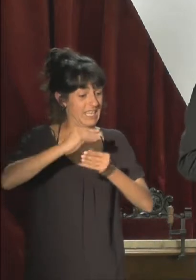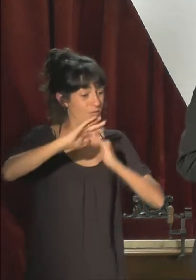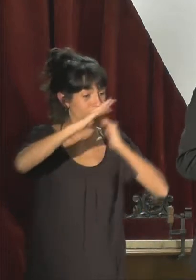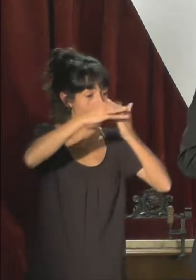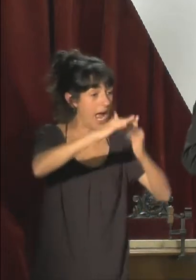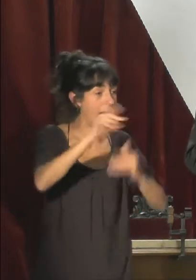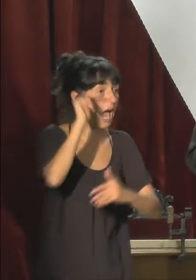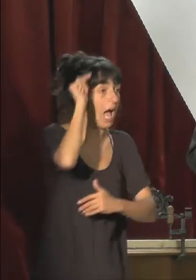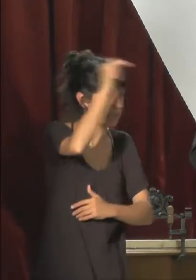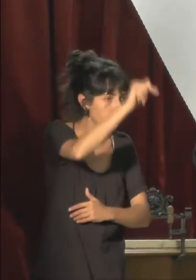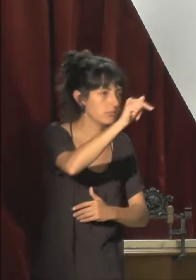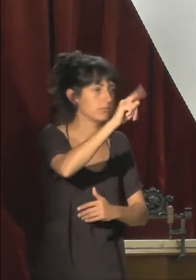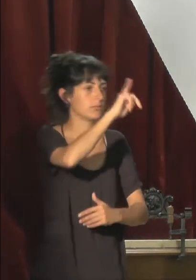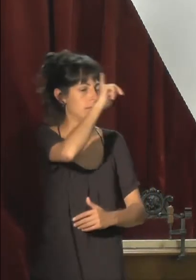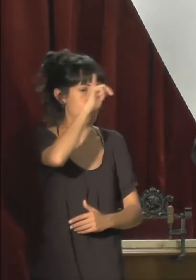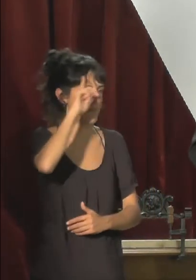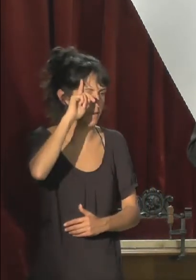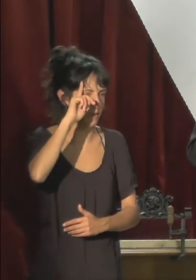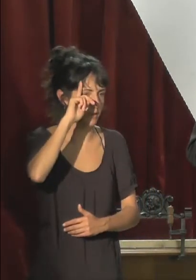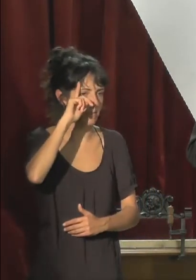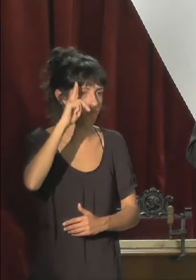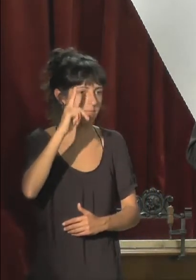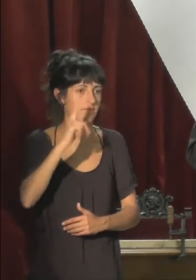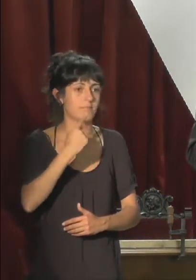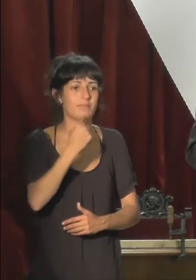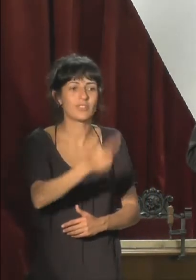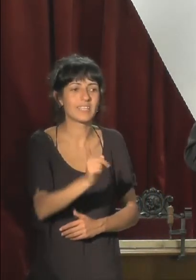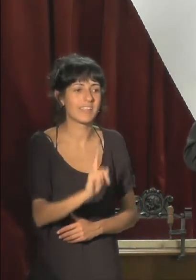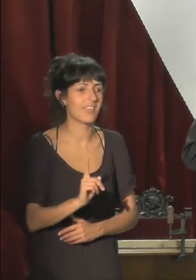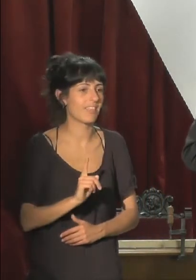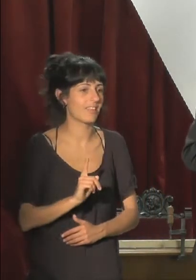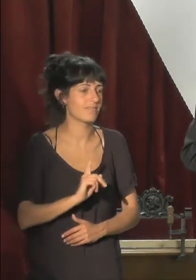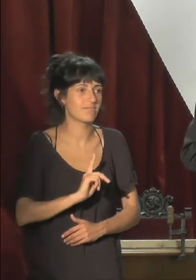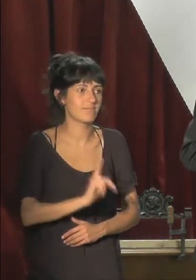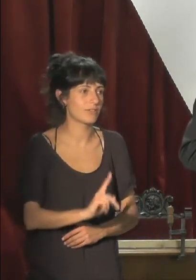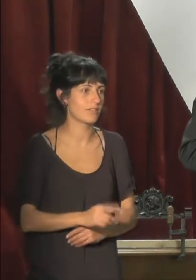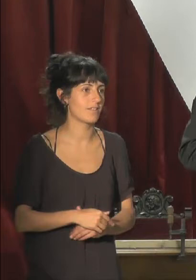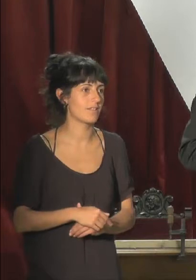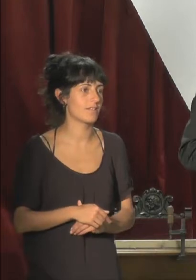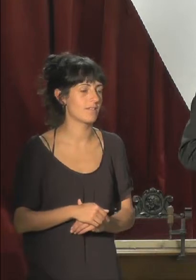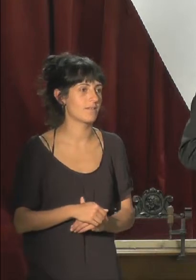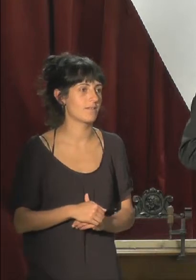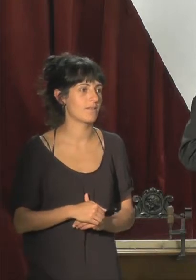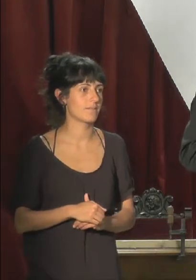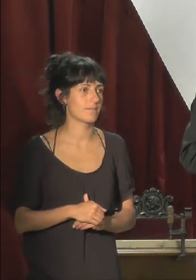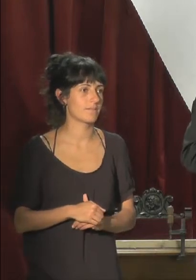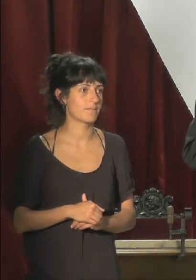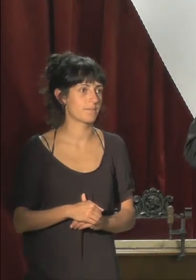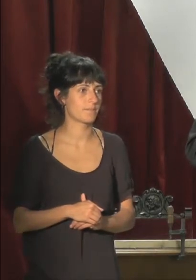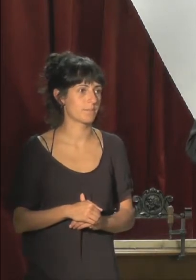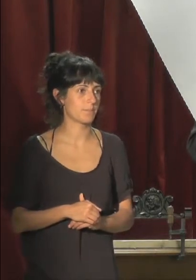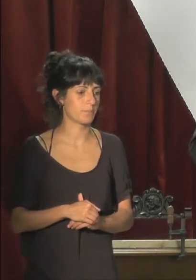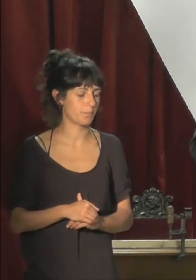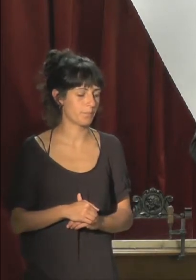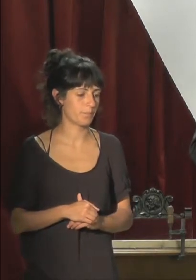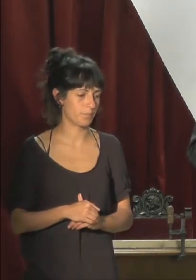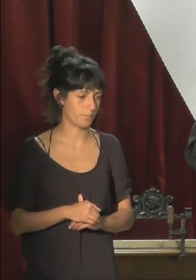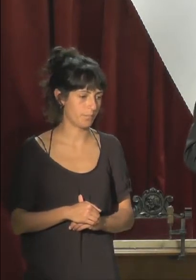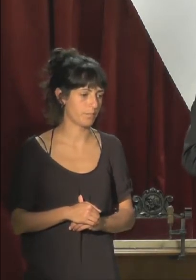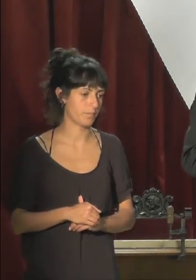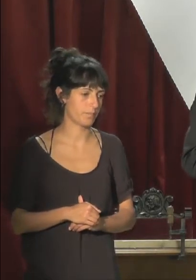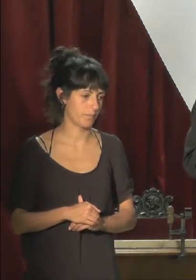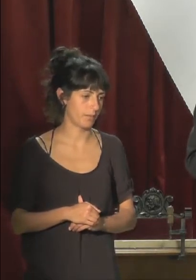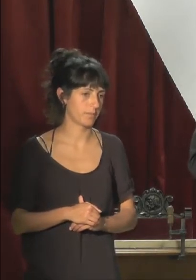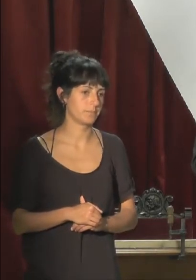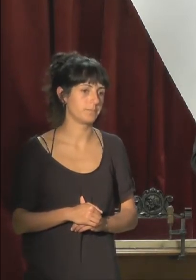o decidiron democráticamente os cidadáns e as cidadás nas Cortes do Estado, provocando así unha auténtica